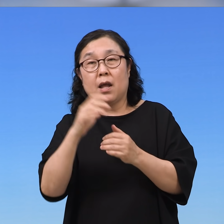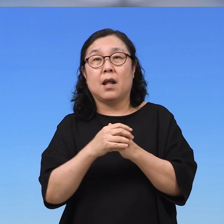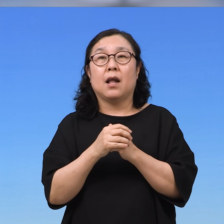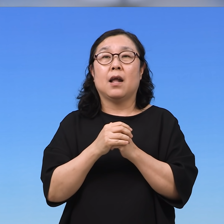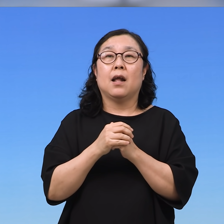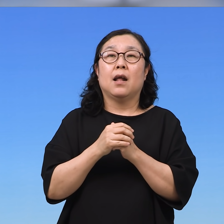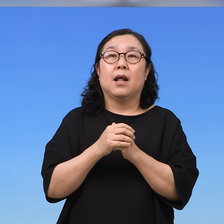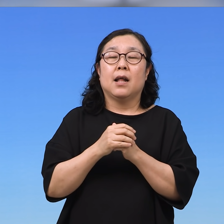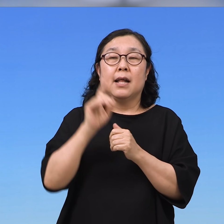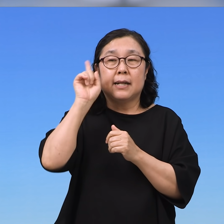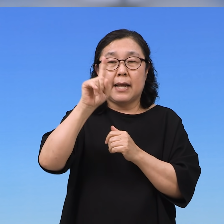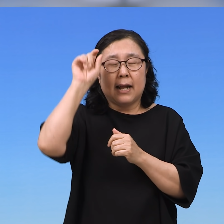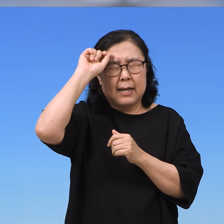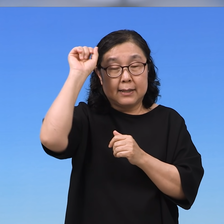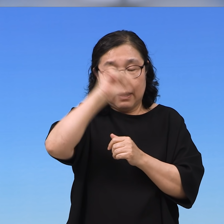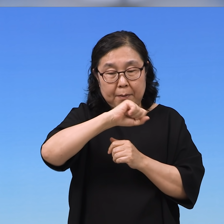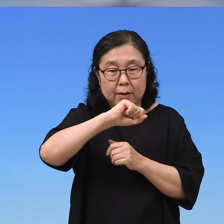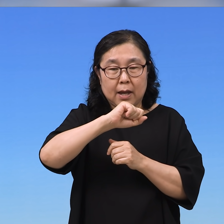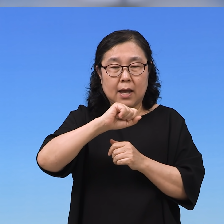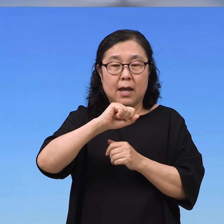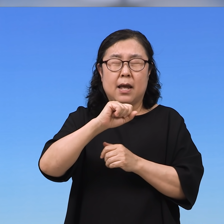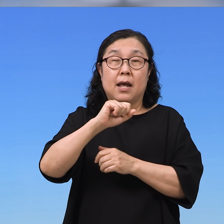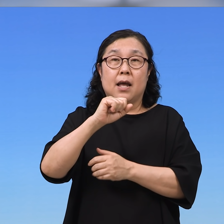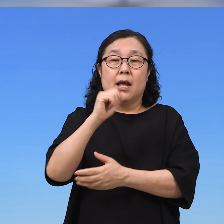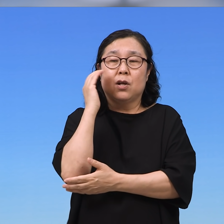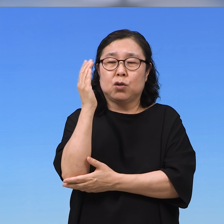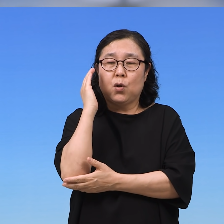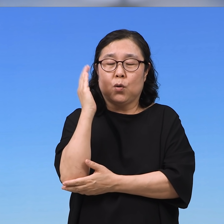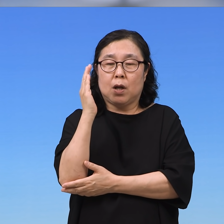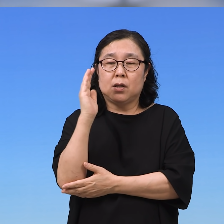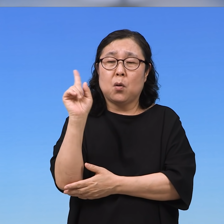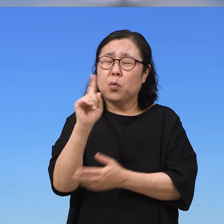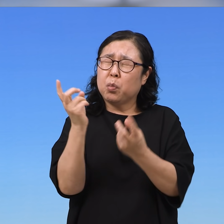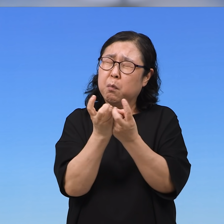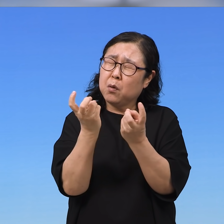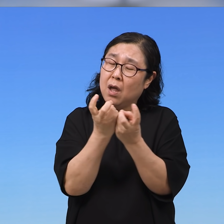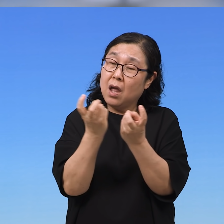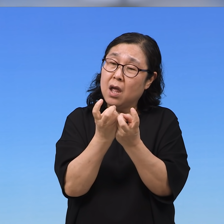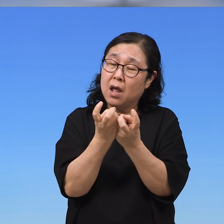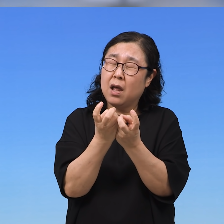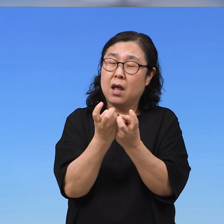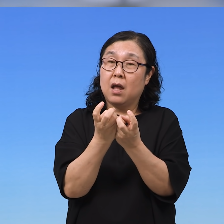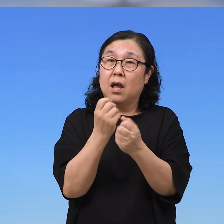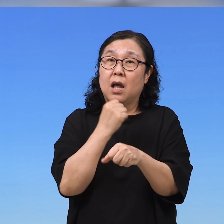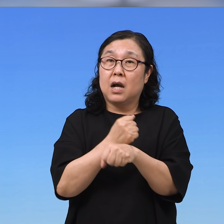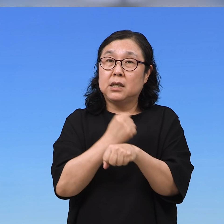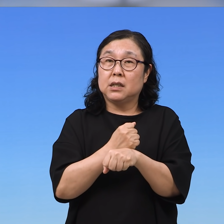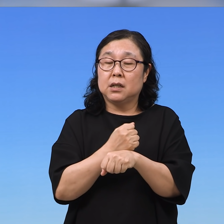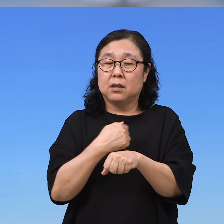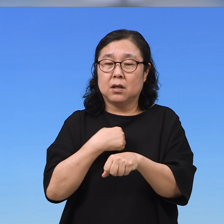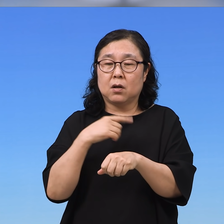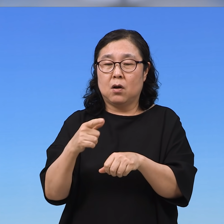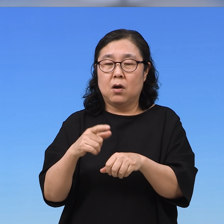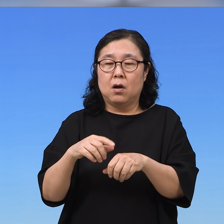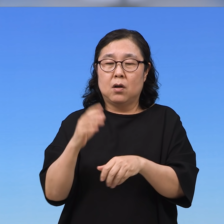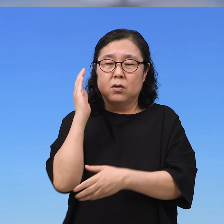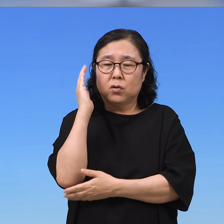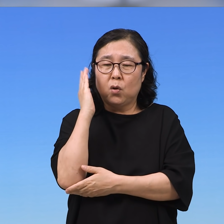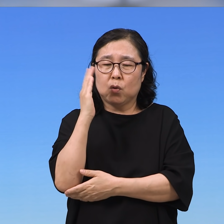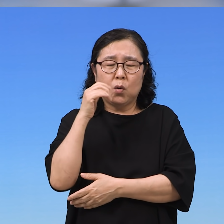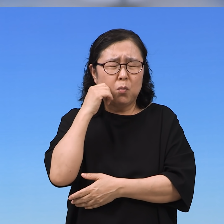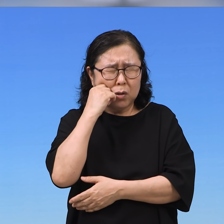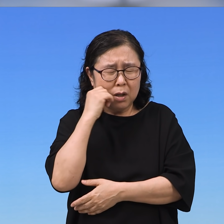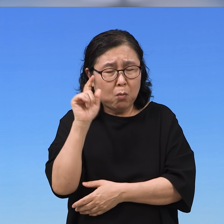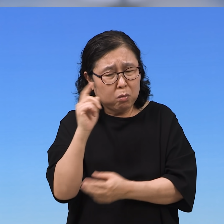내일 저녁도 아니고 내일 새벽에 지금 설교를 해야 되는데 이건 어떻게 해야 되는지, 어설프게 건드렸다가 이게 완성이 안 되면